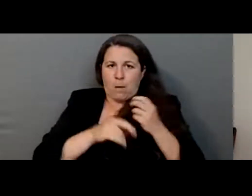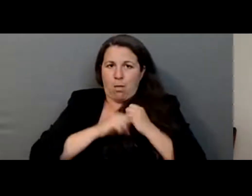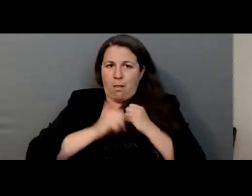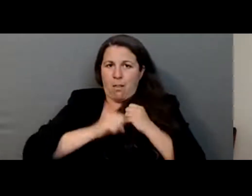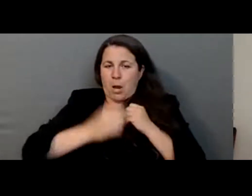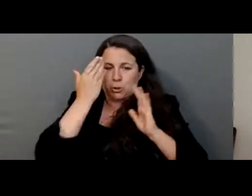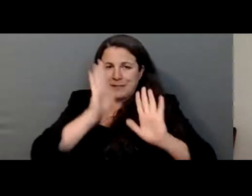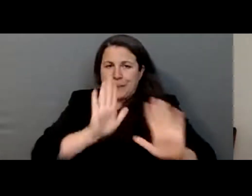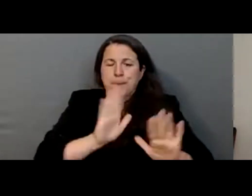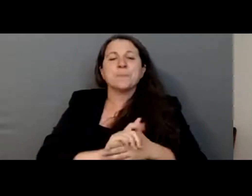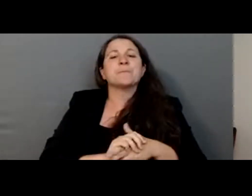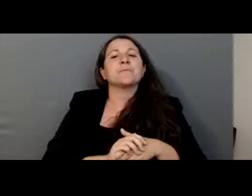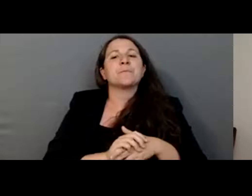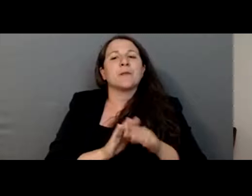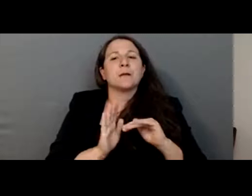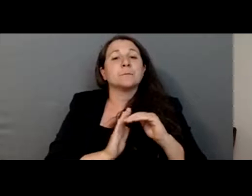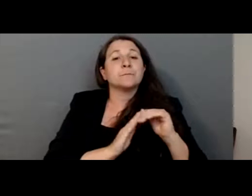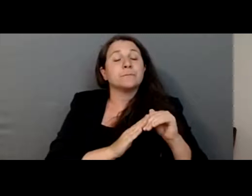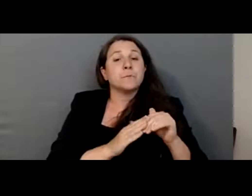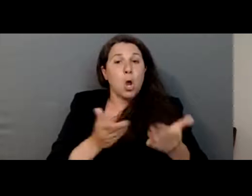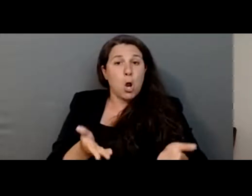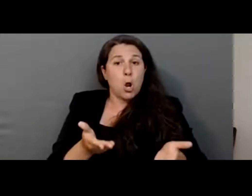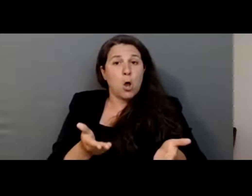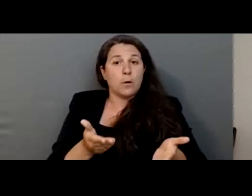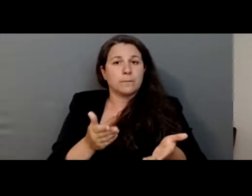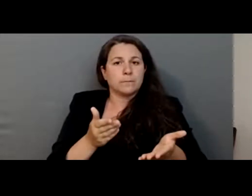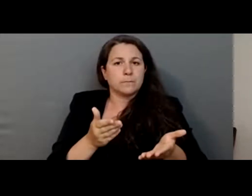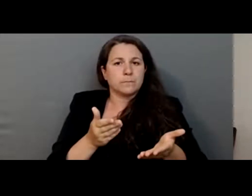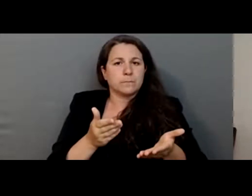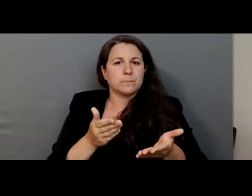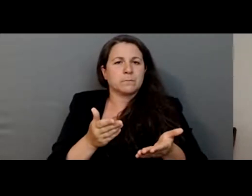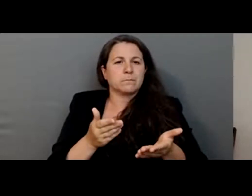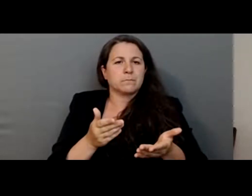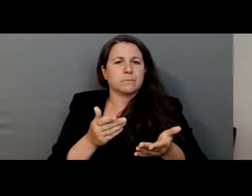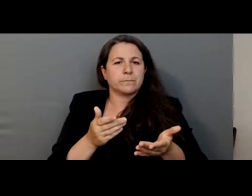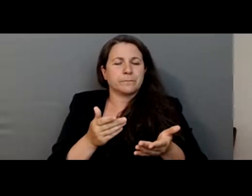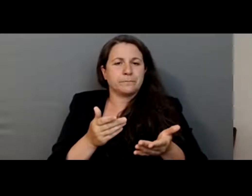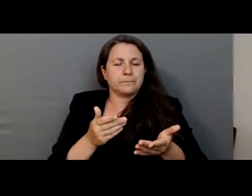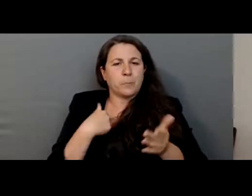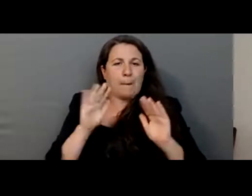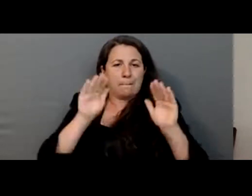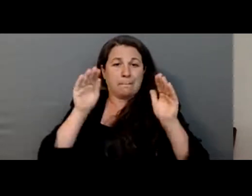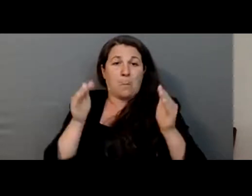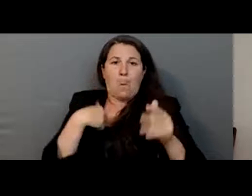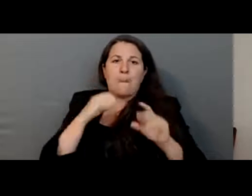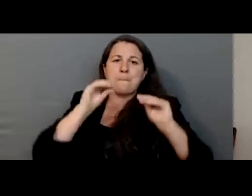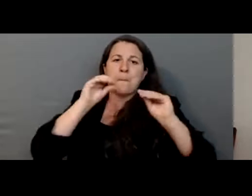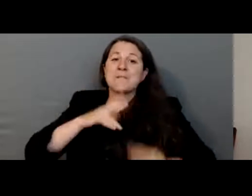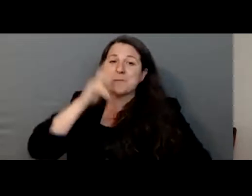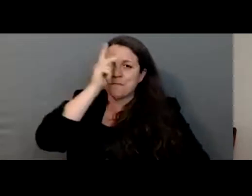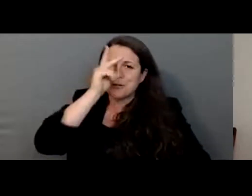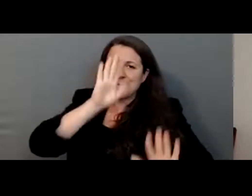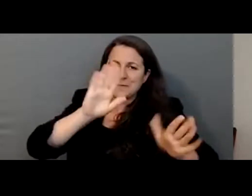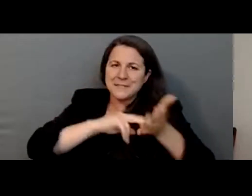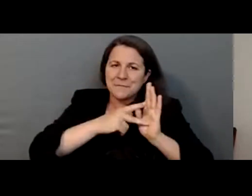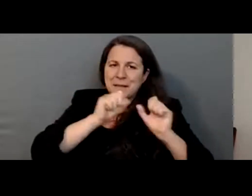je peux voir, c'est que, en tout cas, là, je toute petite parenthèse, je suis un professeur de philosophie. Lorsque je lisais